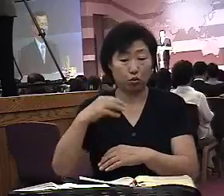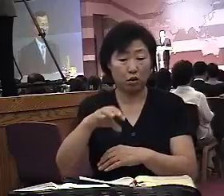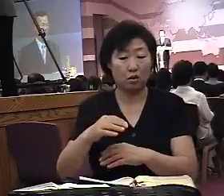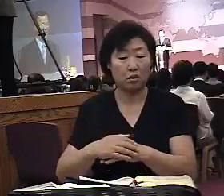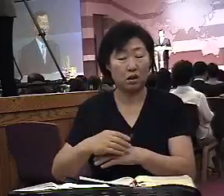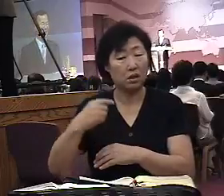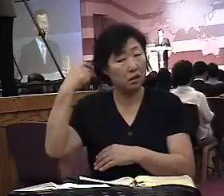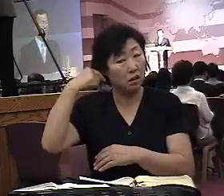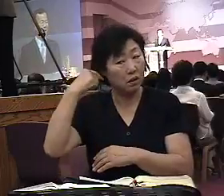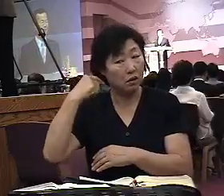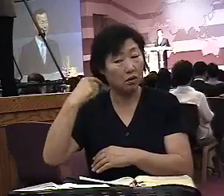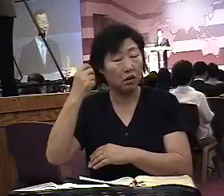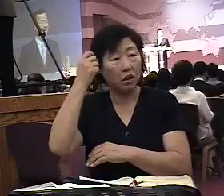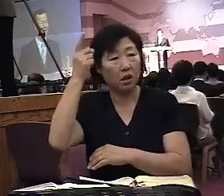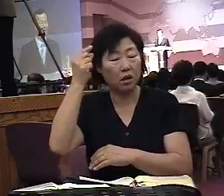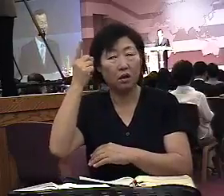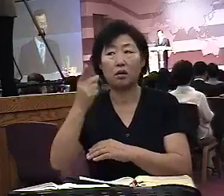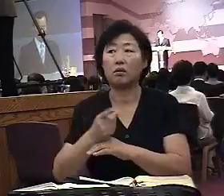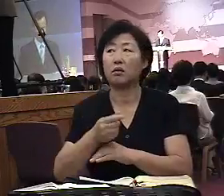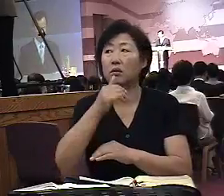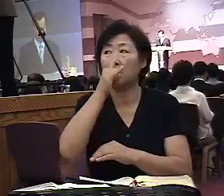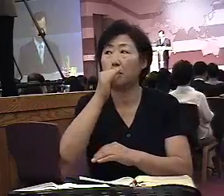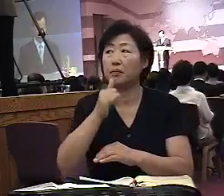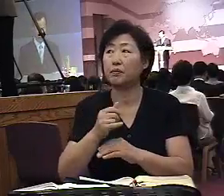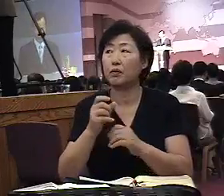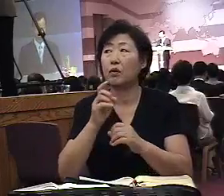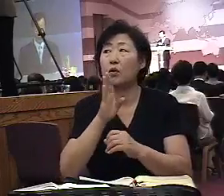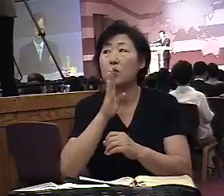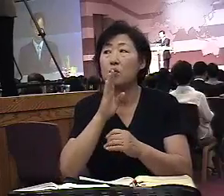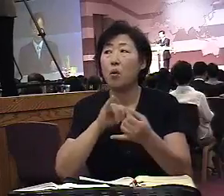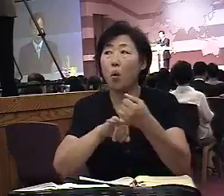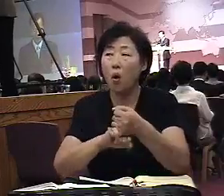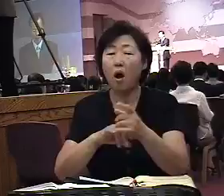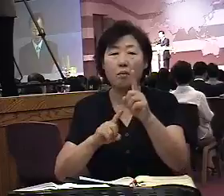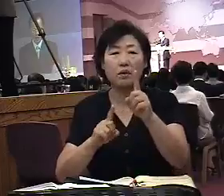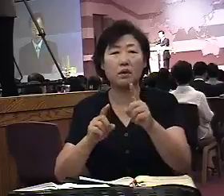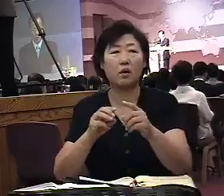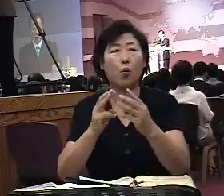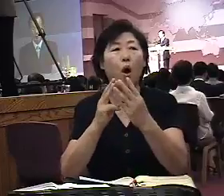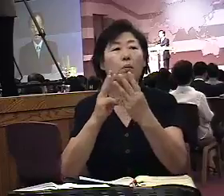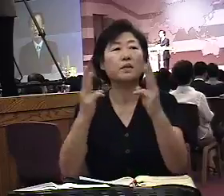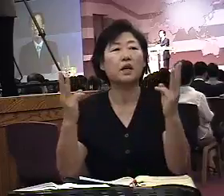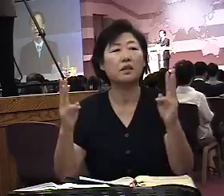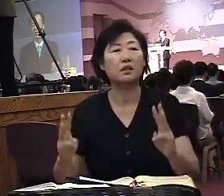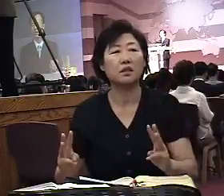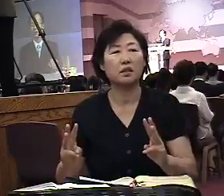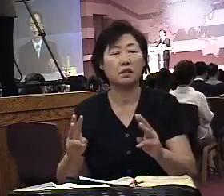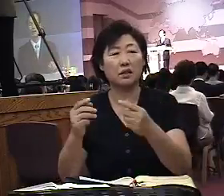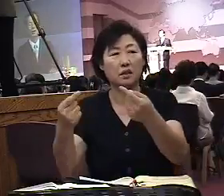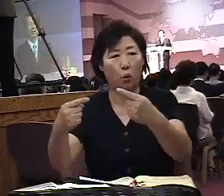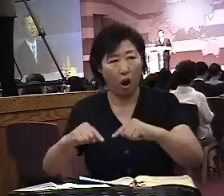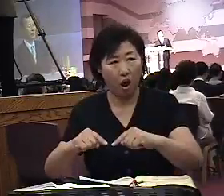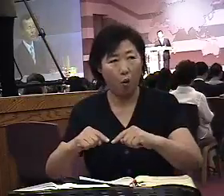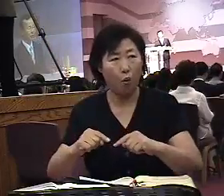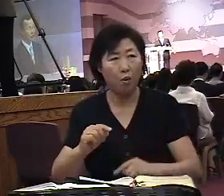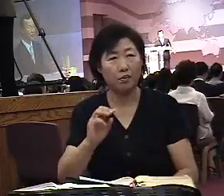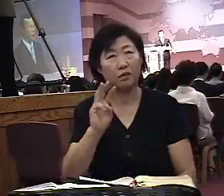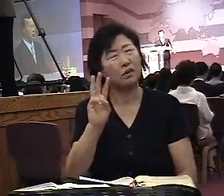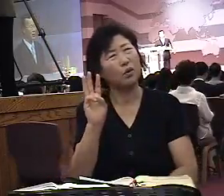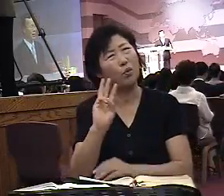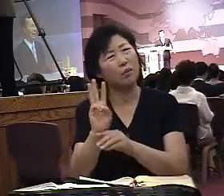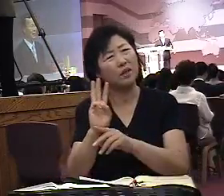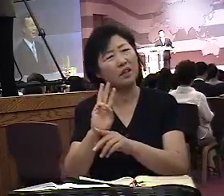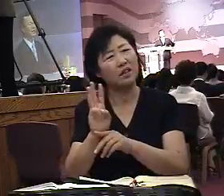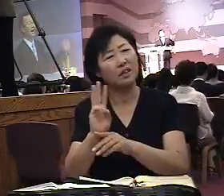말씀을 가지고 전하였는데 꼭 한번 들어봐 주시면 감사하겠습니다. 오늘 본문 말씀 갈라디아서 3장 15절부터